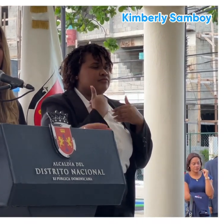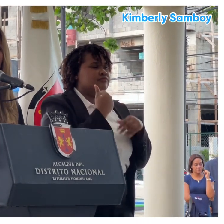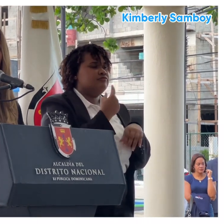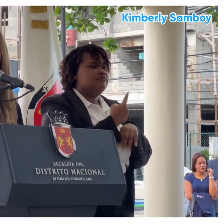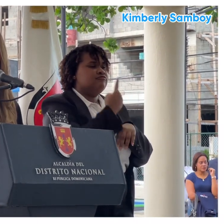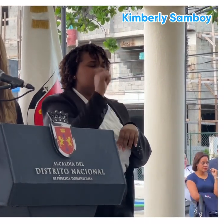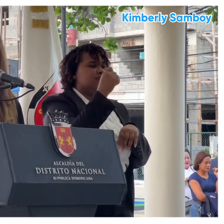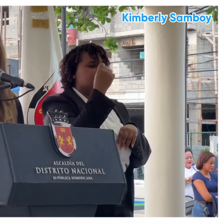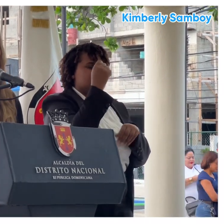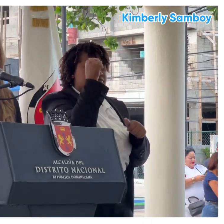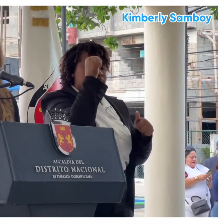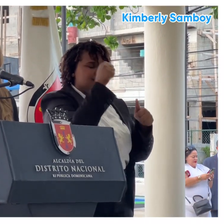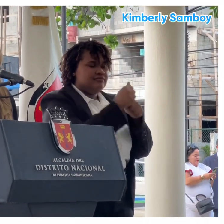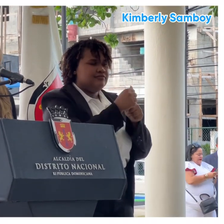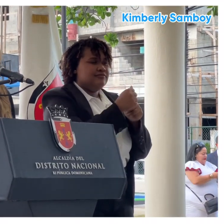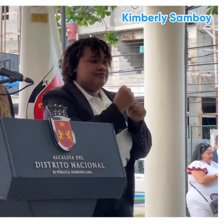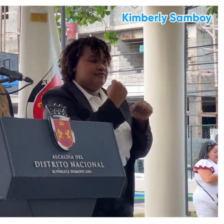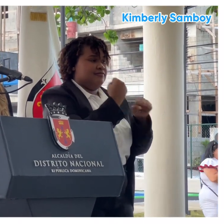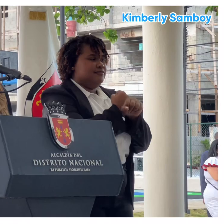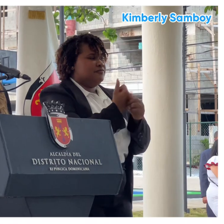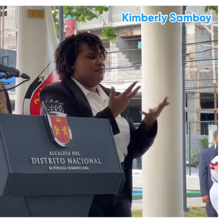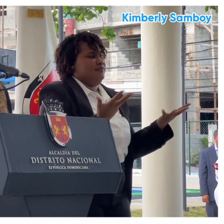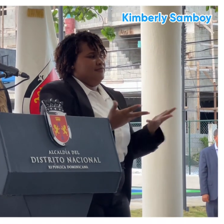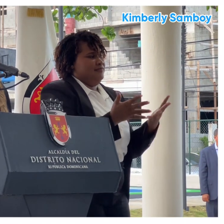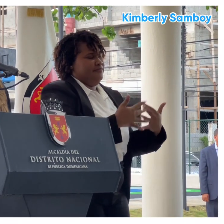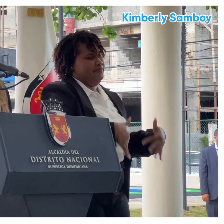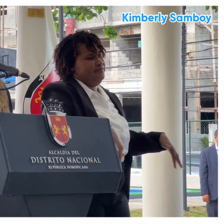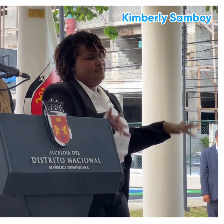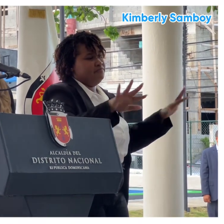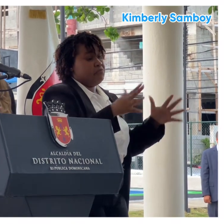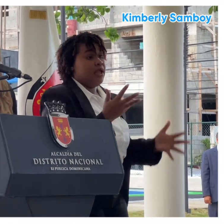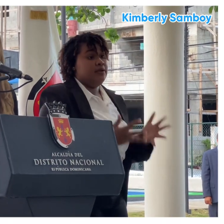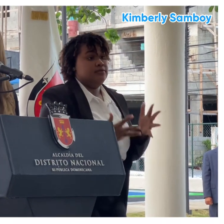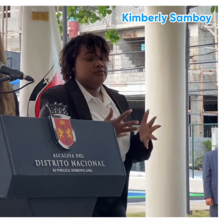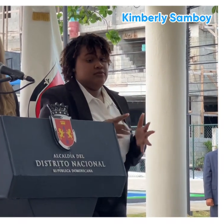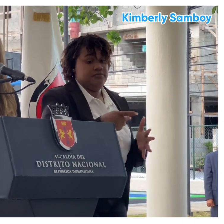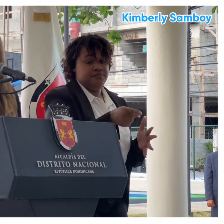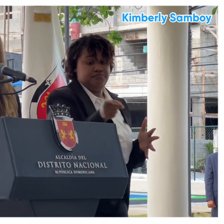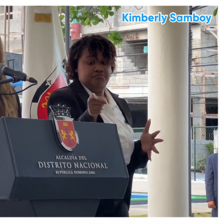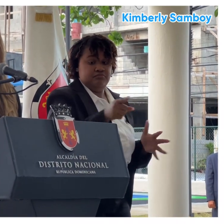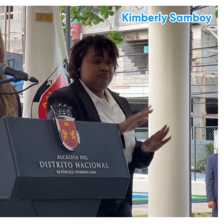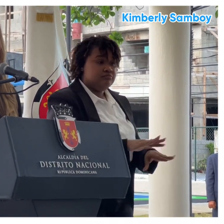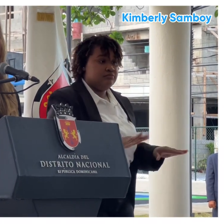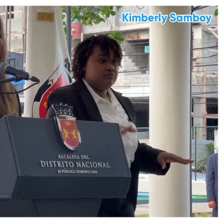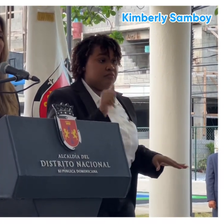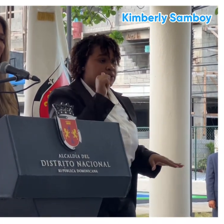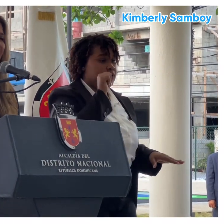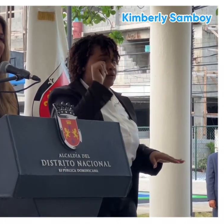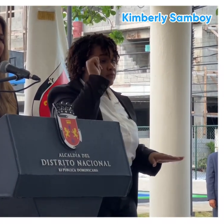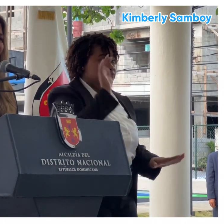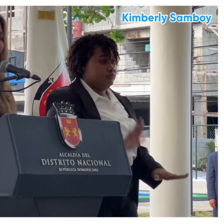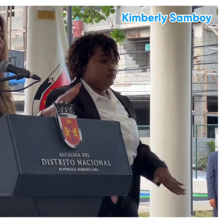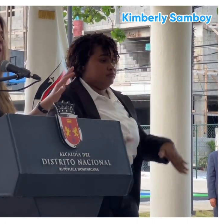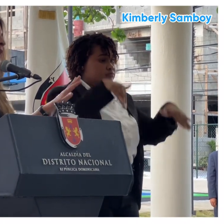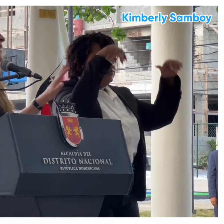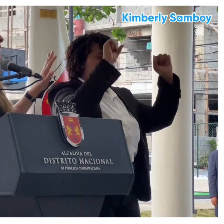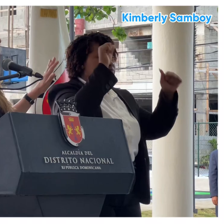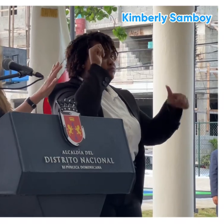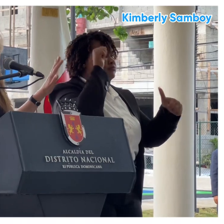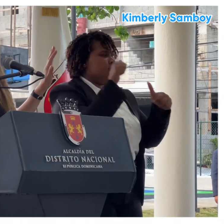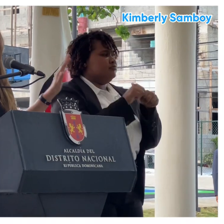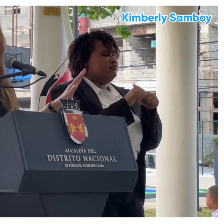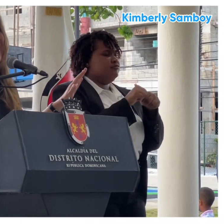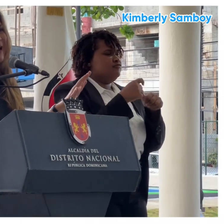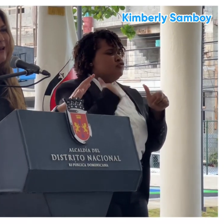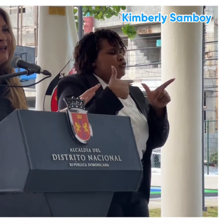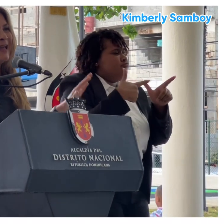para recordar construidos aquí en este lugar. Quizás cuando estos niños sean adultos recuerden lo bien que les